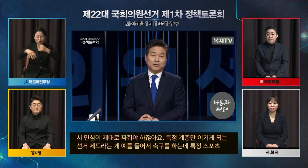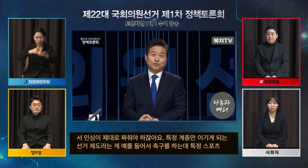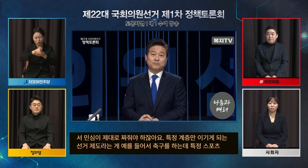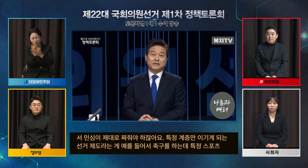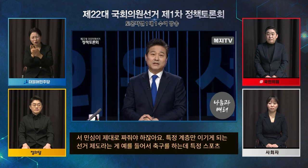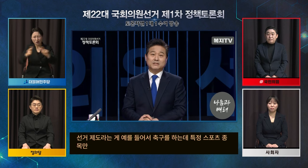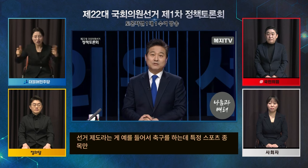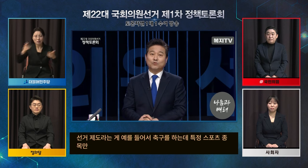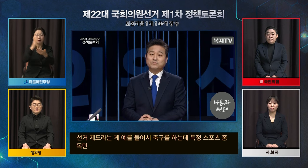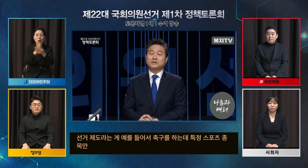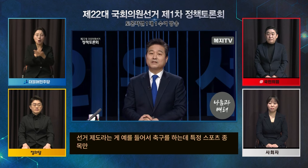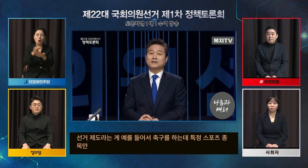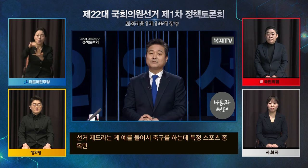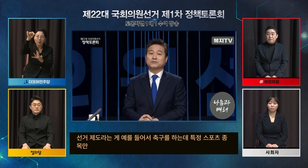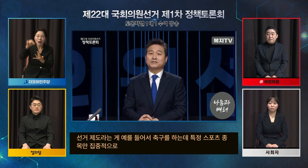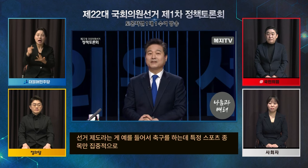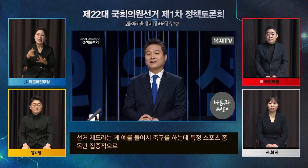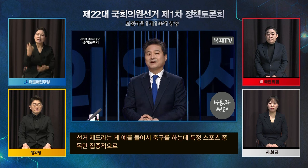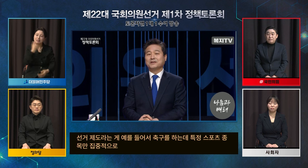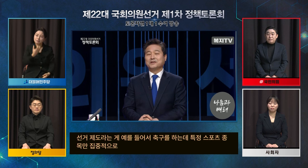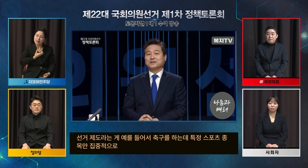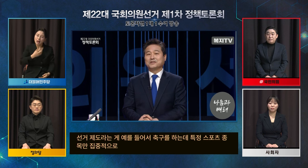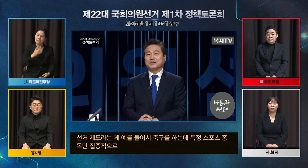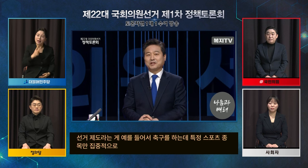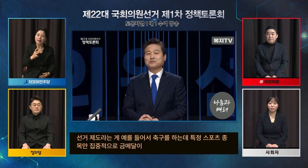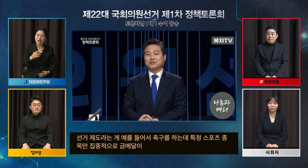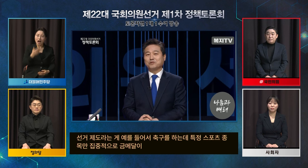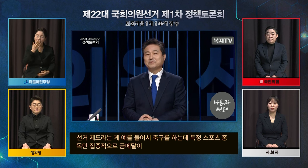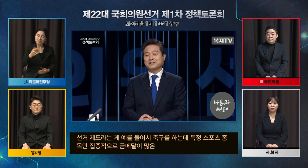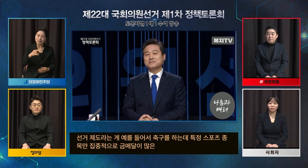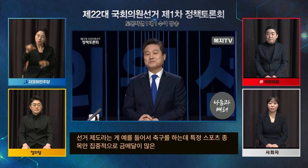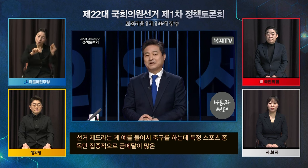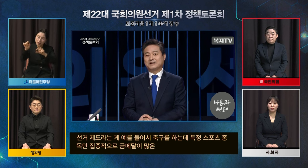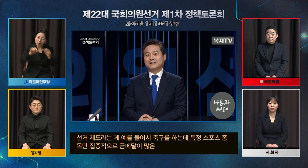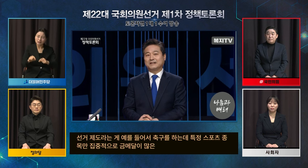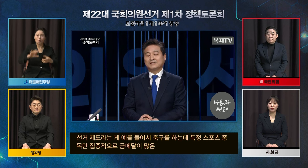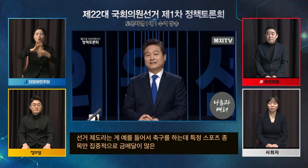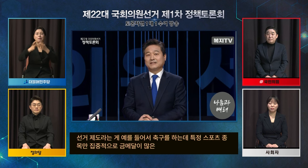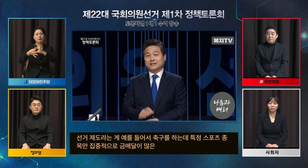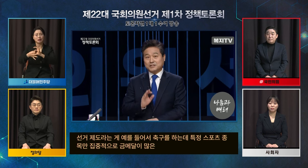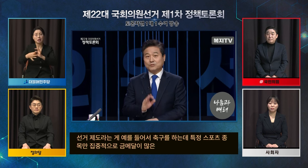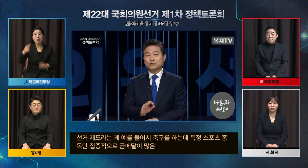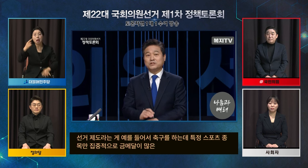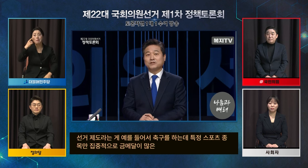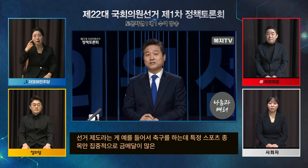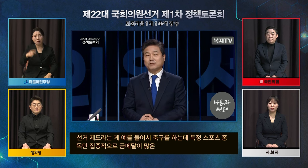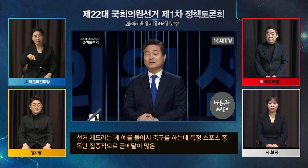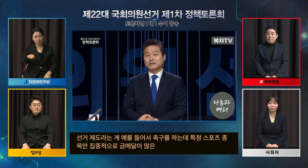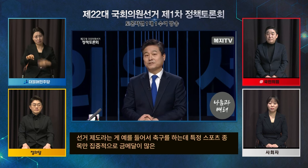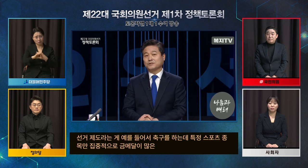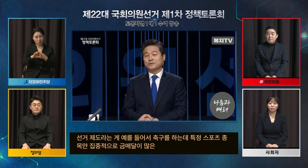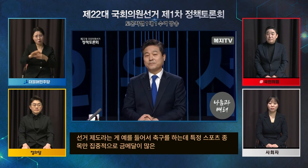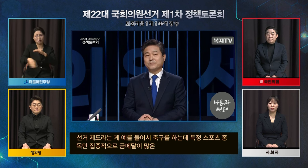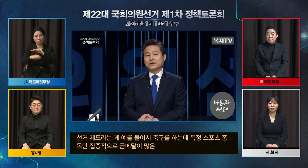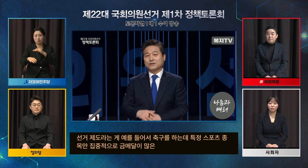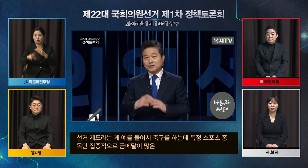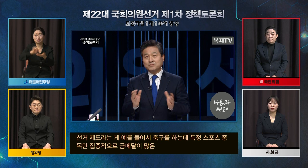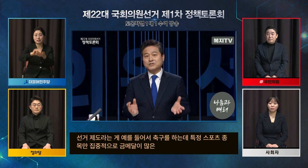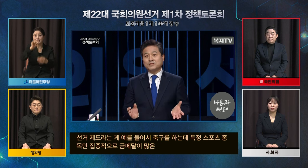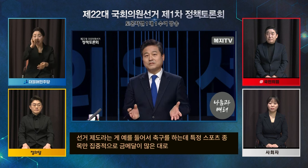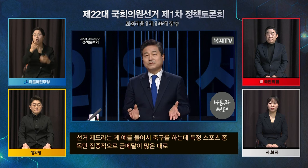제도를 만약에 짜서 올림픽을 한다 그러면 그게 제대로 된 올림픽이겠습니까? 지금 우리 선거제도가 그렇거든요.